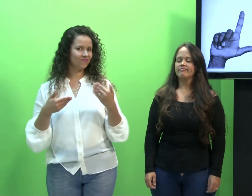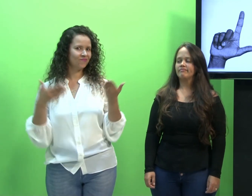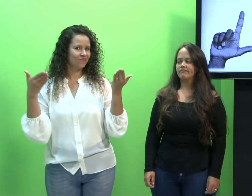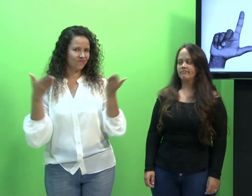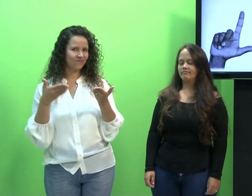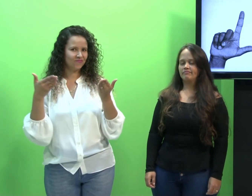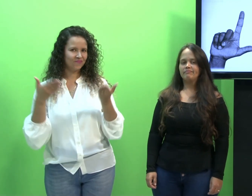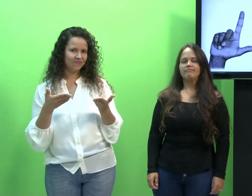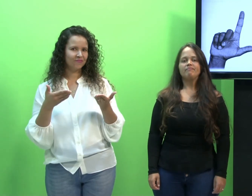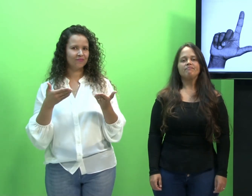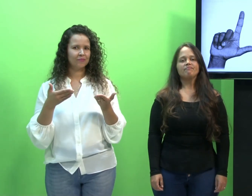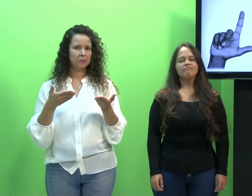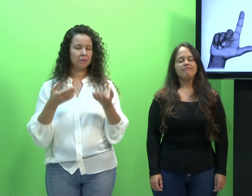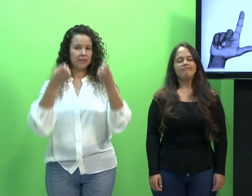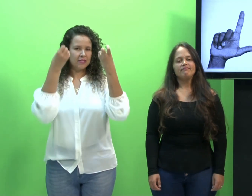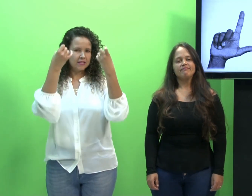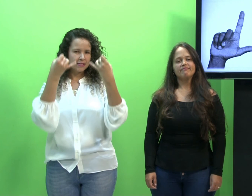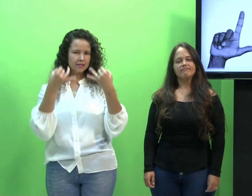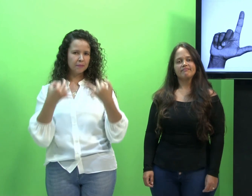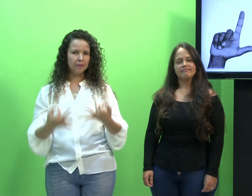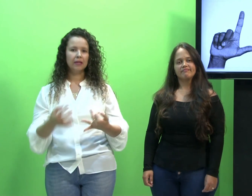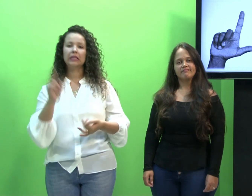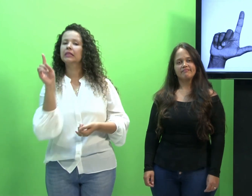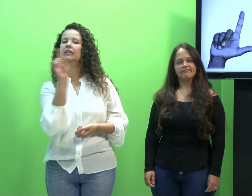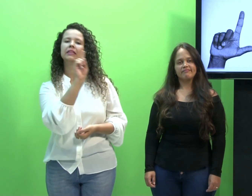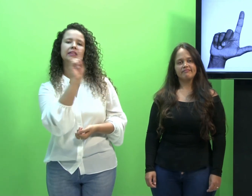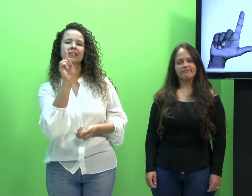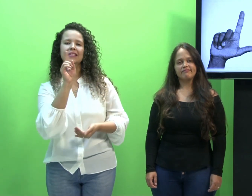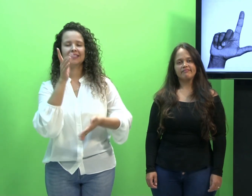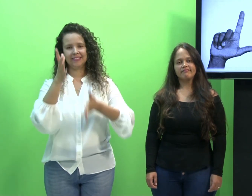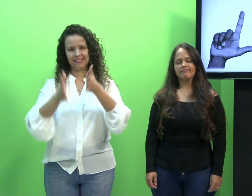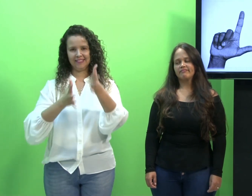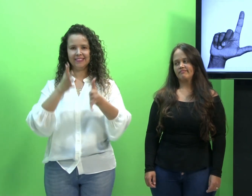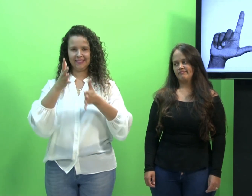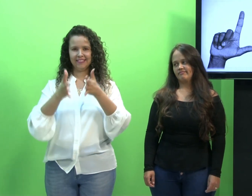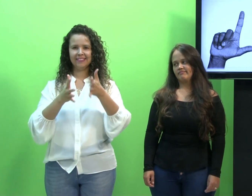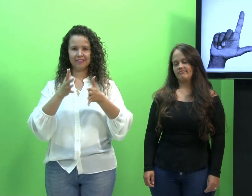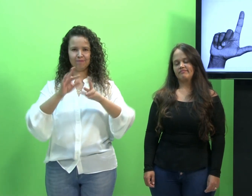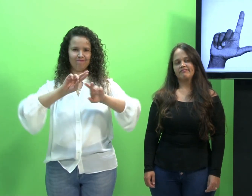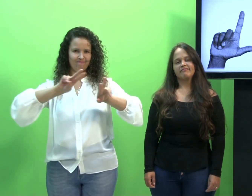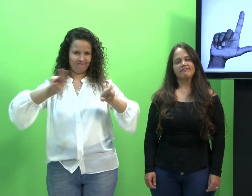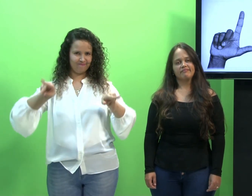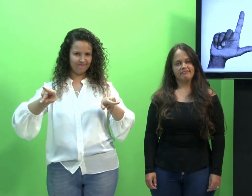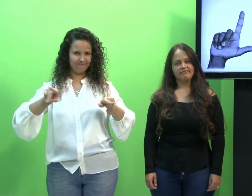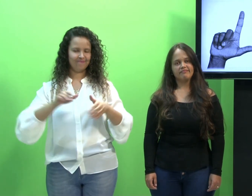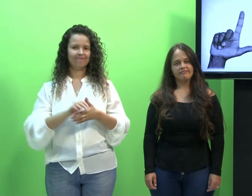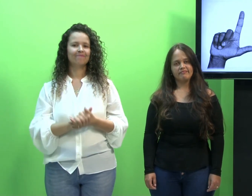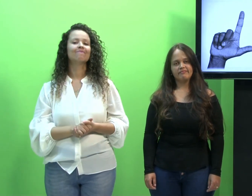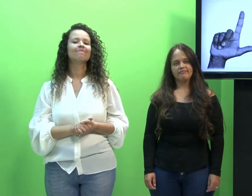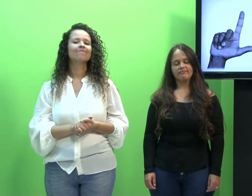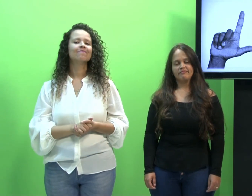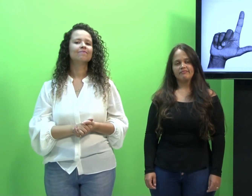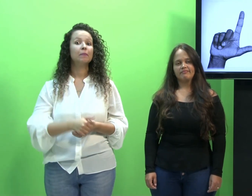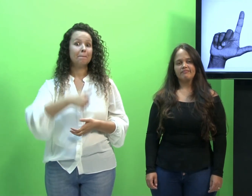Passaremos agora para os tipos de negação em Libras. O primeiro é a